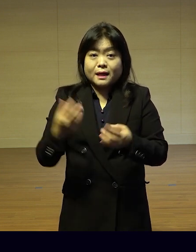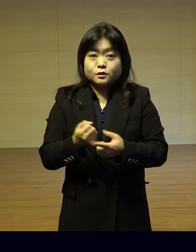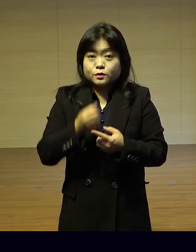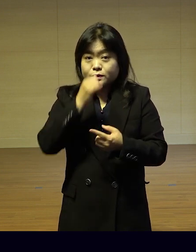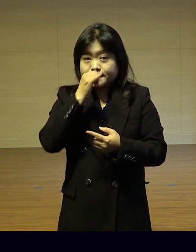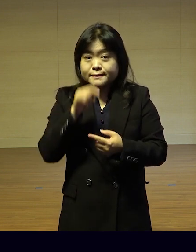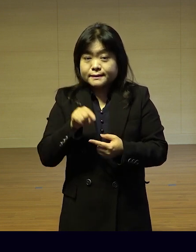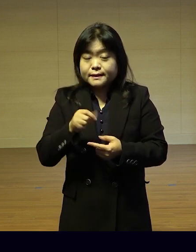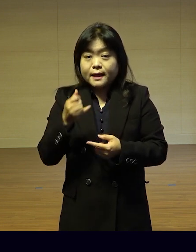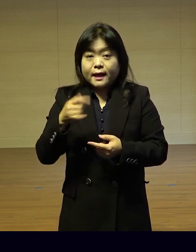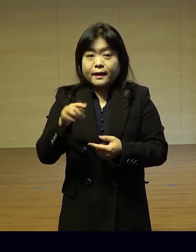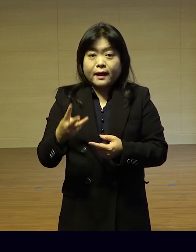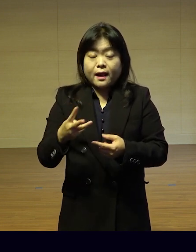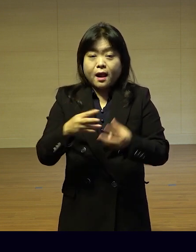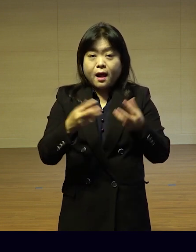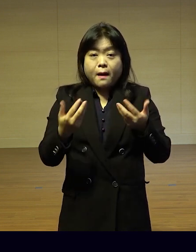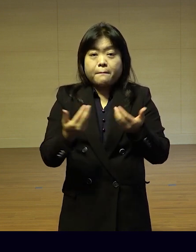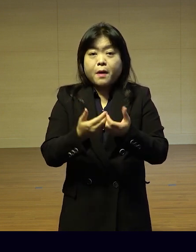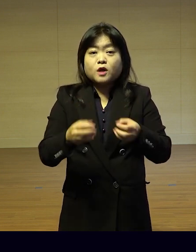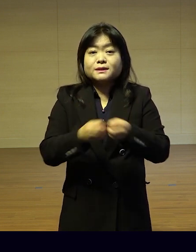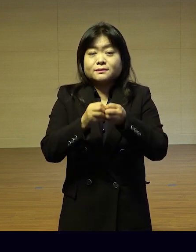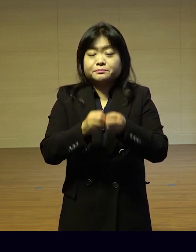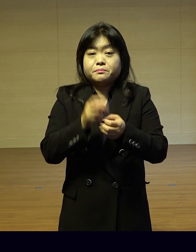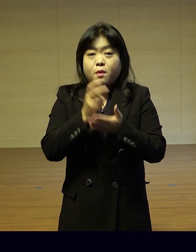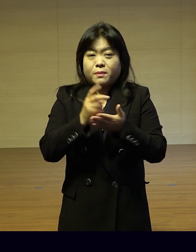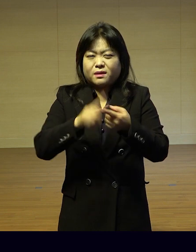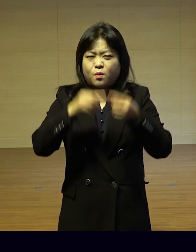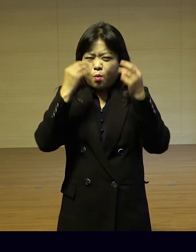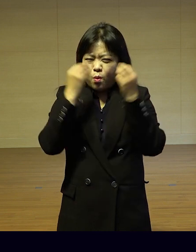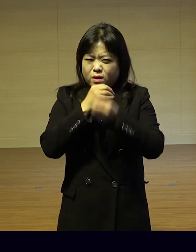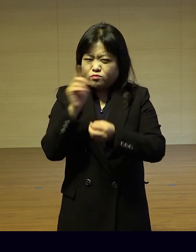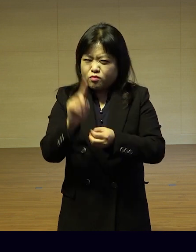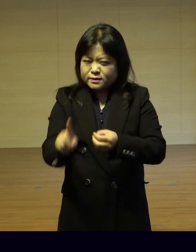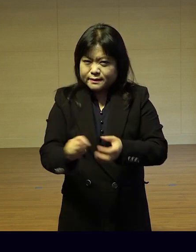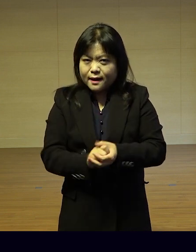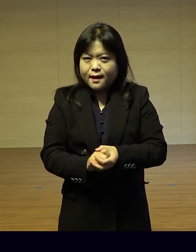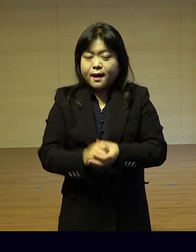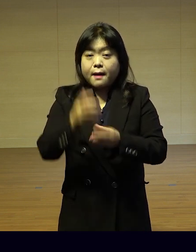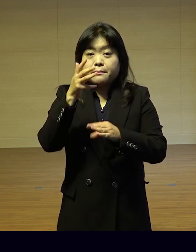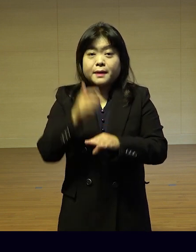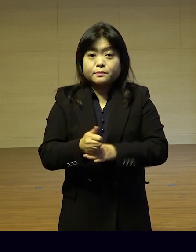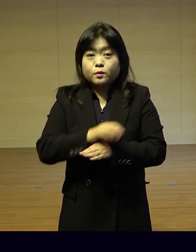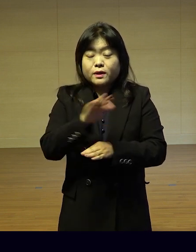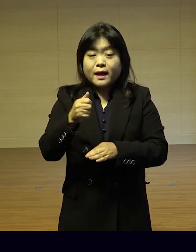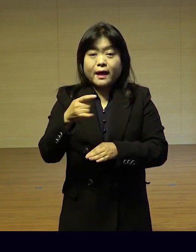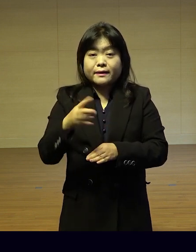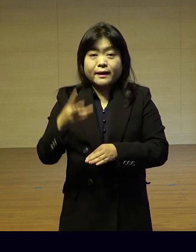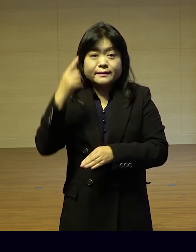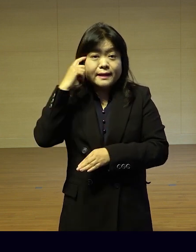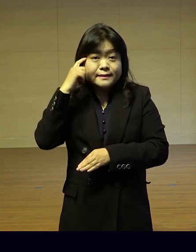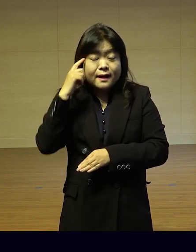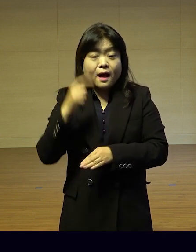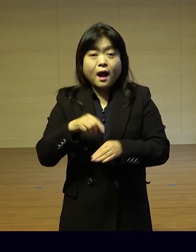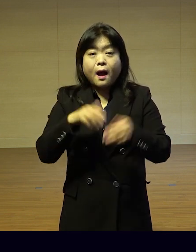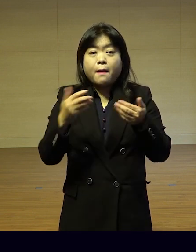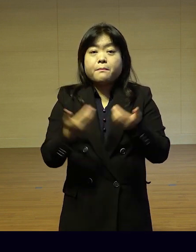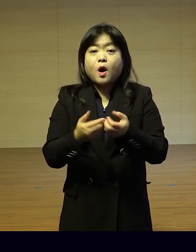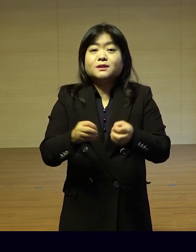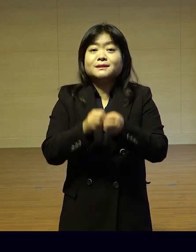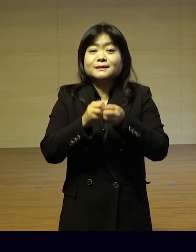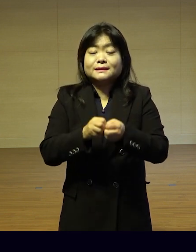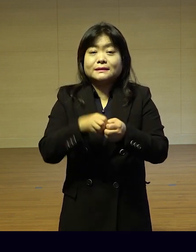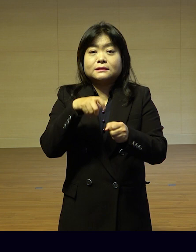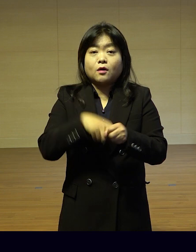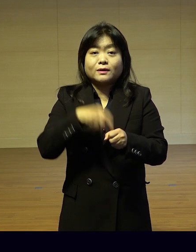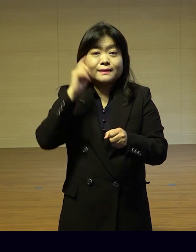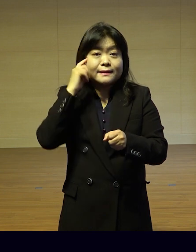있는 그 해겔 변증법에 대한 오해들이 무엇인가? 그다음에 마지막으로 우리가 해겔의 사상, 특히 변증적